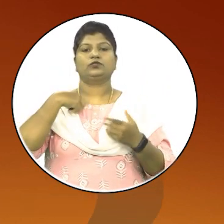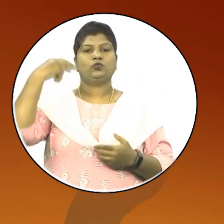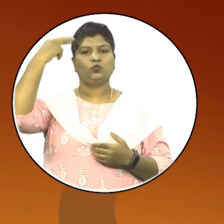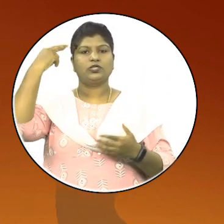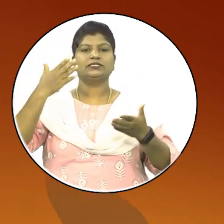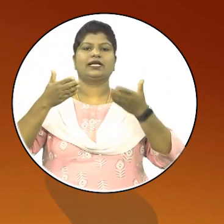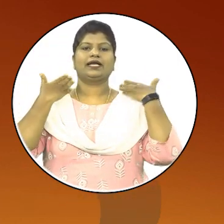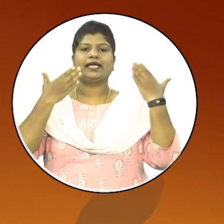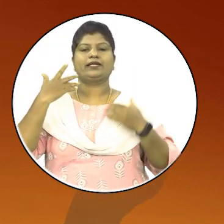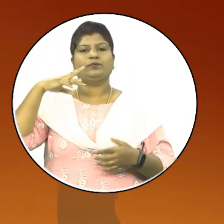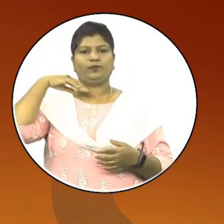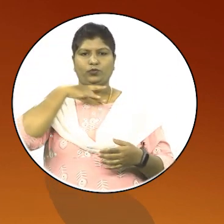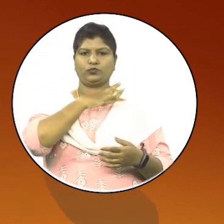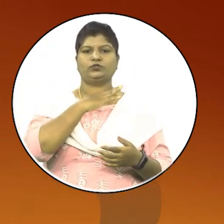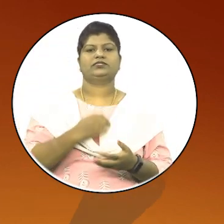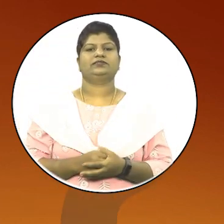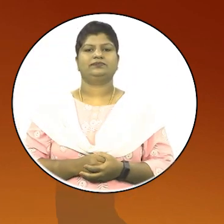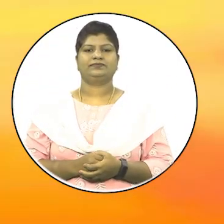को प्रदूषित करती है।